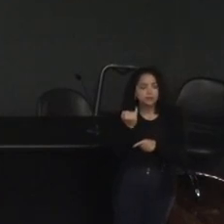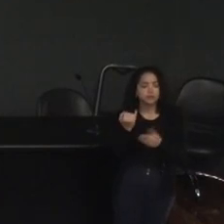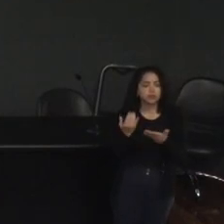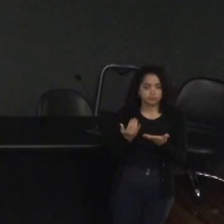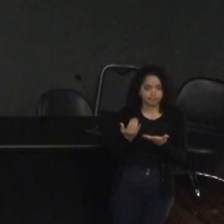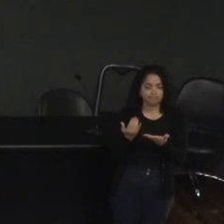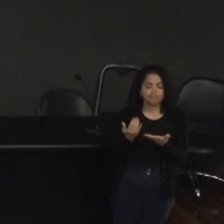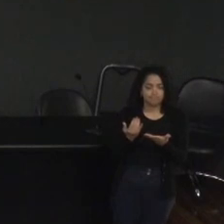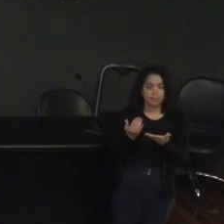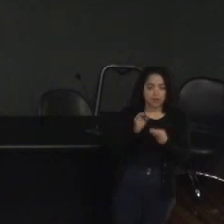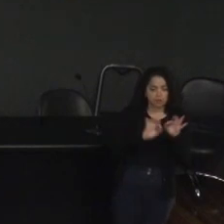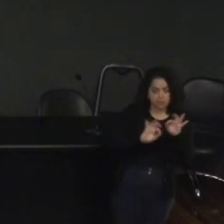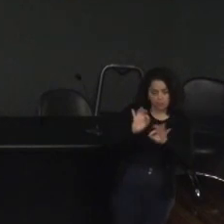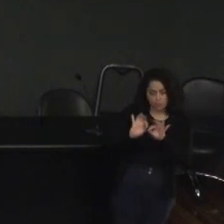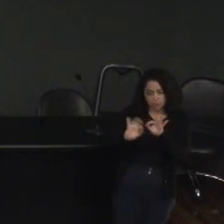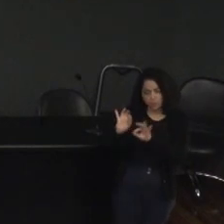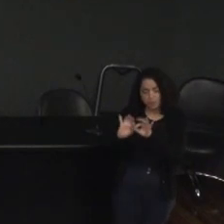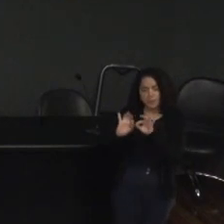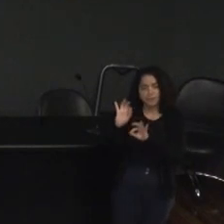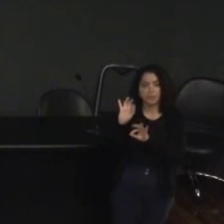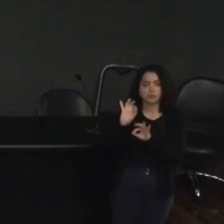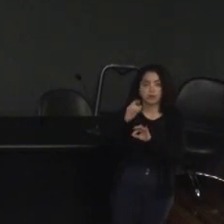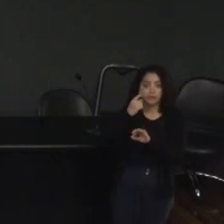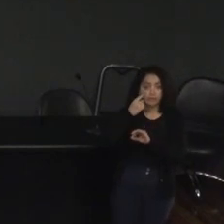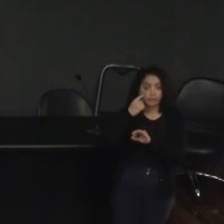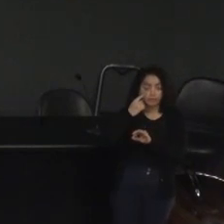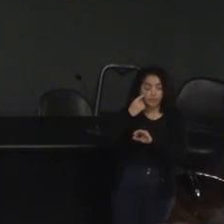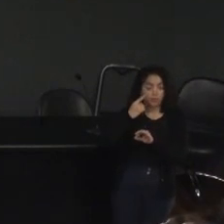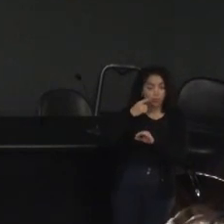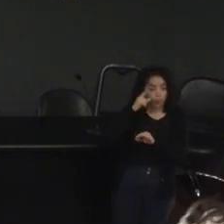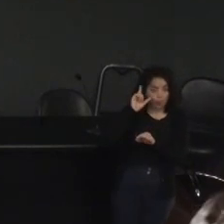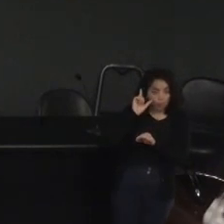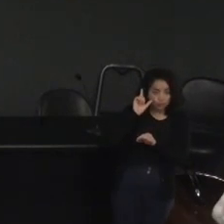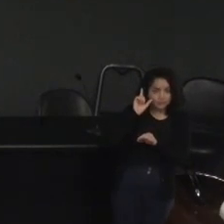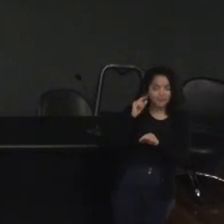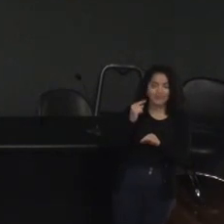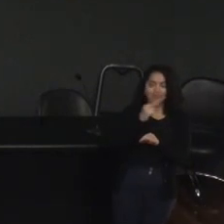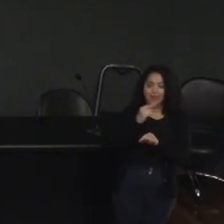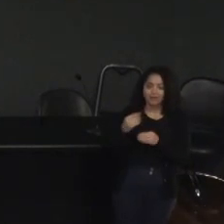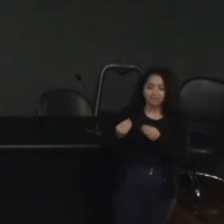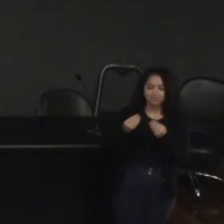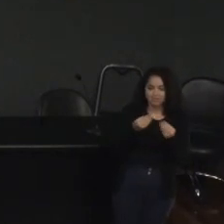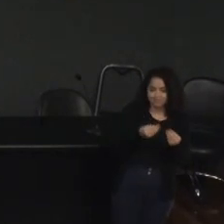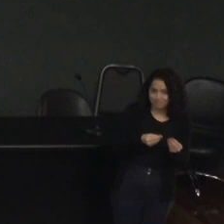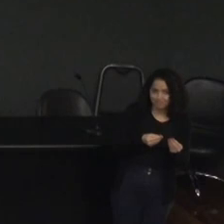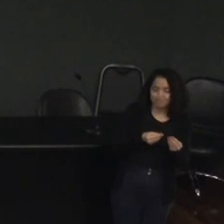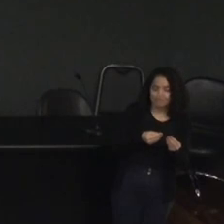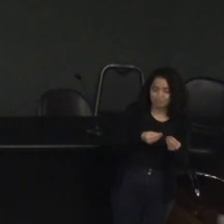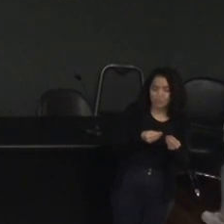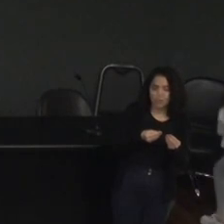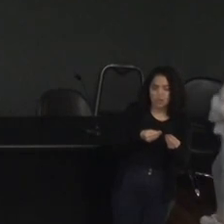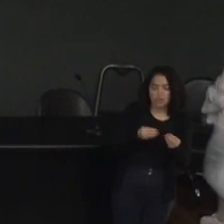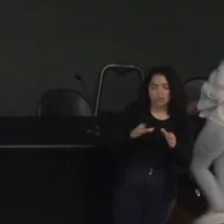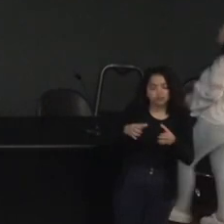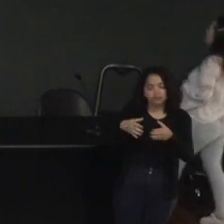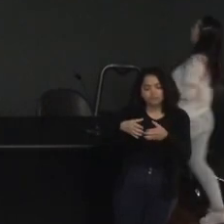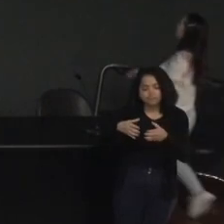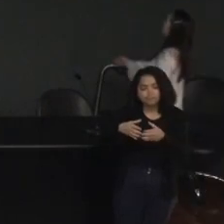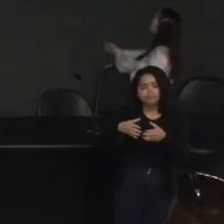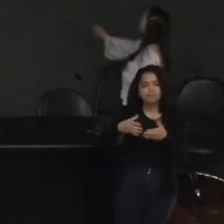de mapeamento porque vocês viram ontem que eu falei lá que a gente fez uma entrega anteontem num órgão público